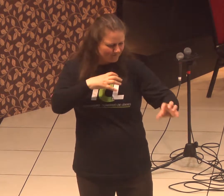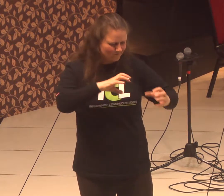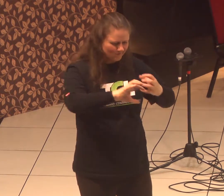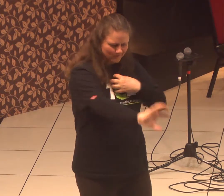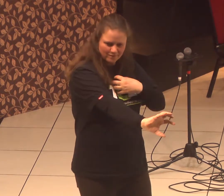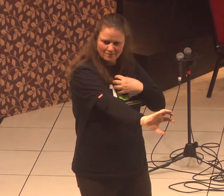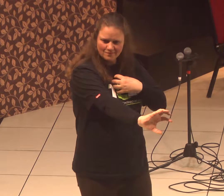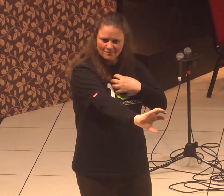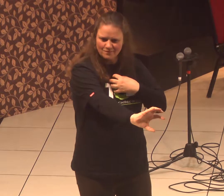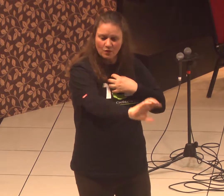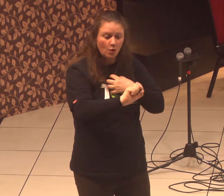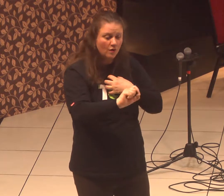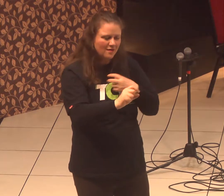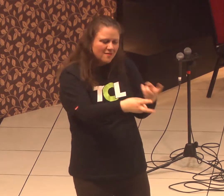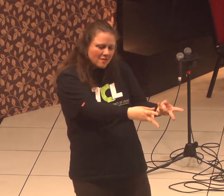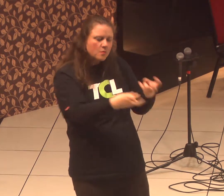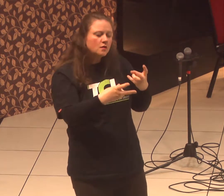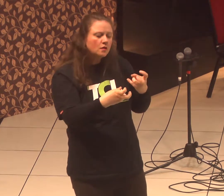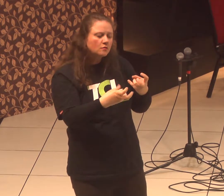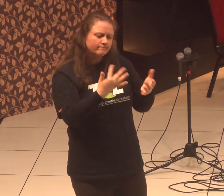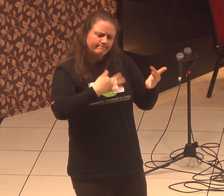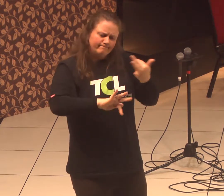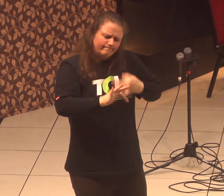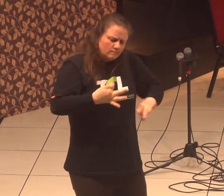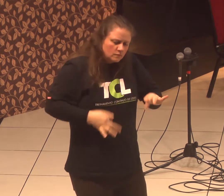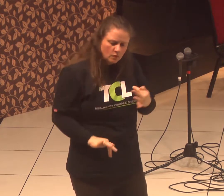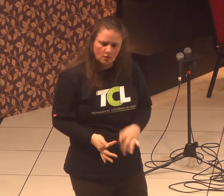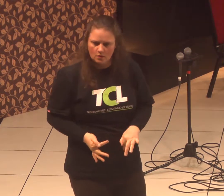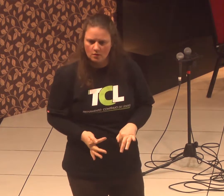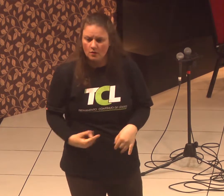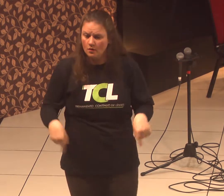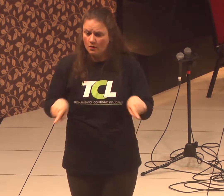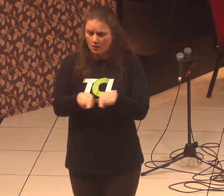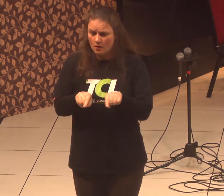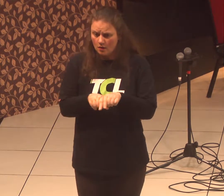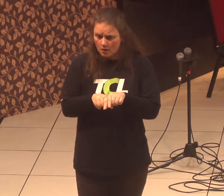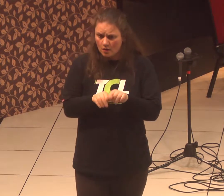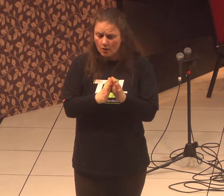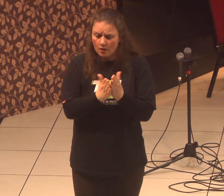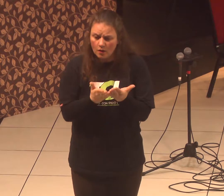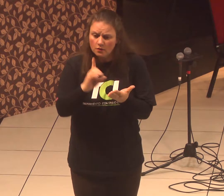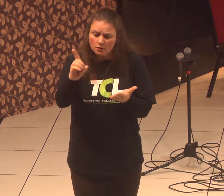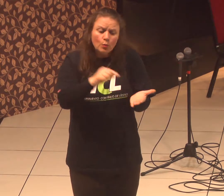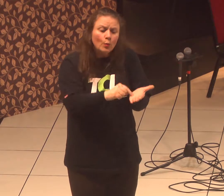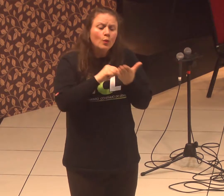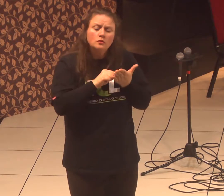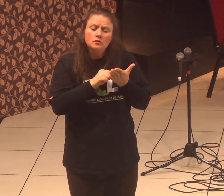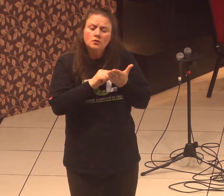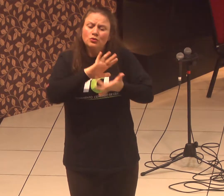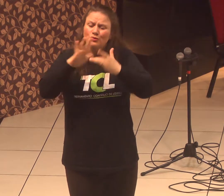Muitas vezes na Bíblia está escrito que Jesus foi movido de íntima compaixão e curou. Isso fala de